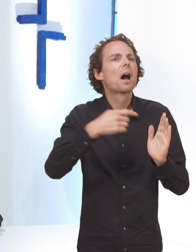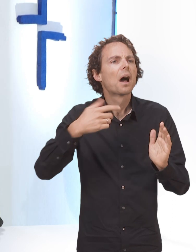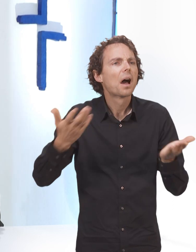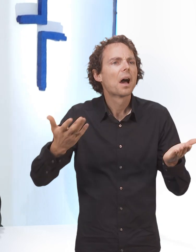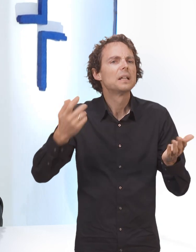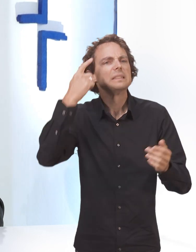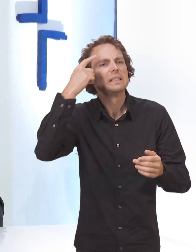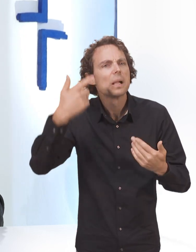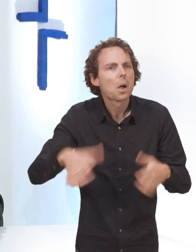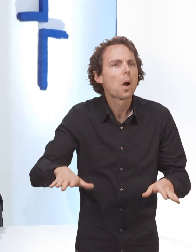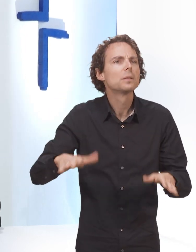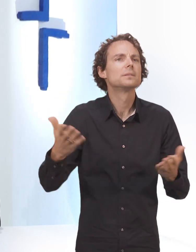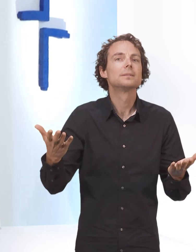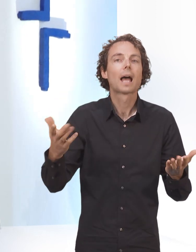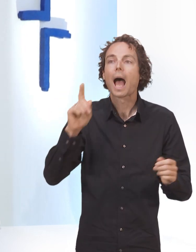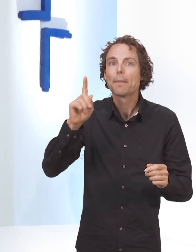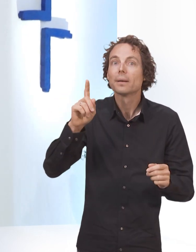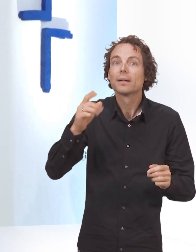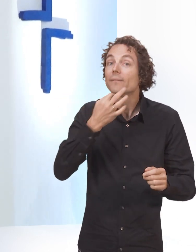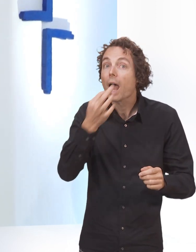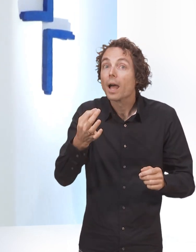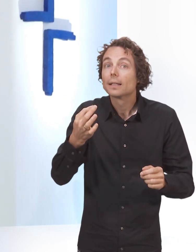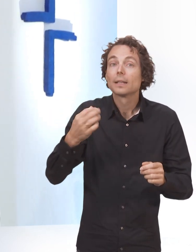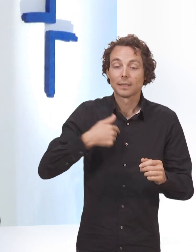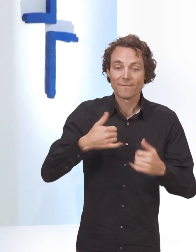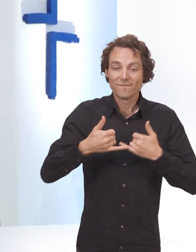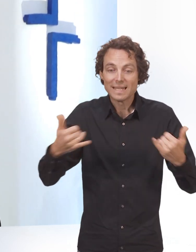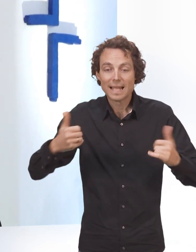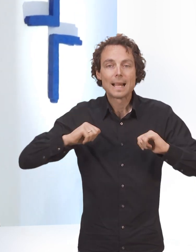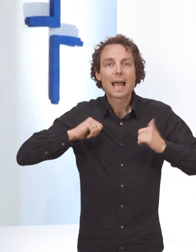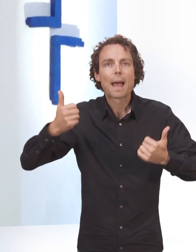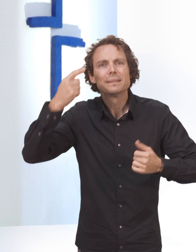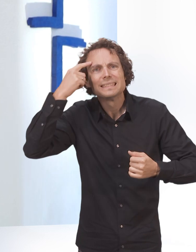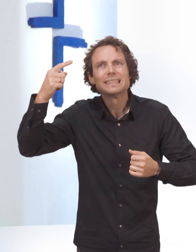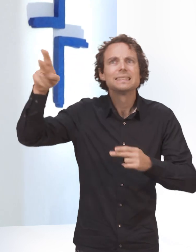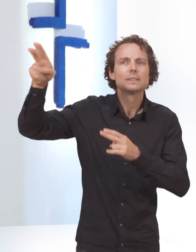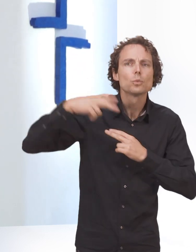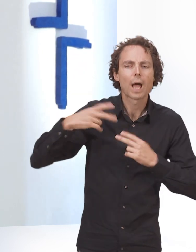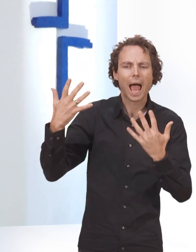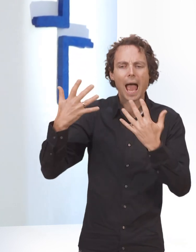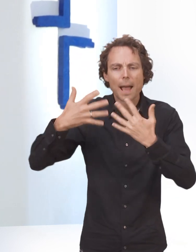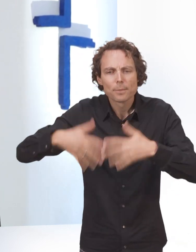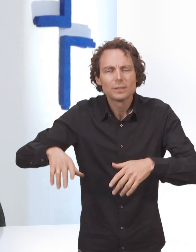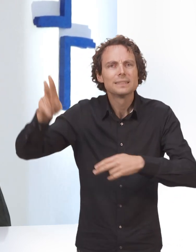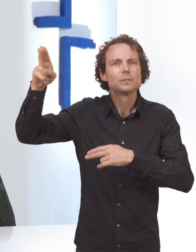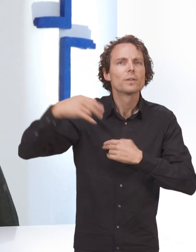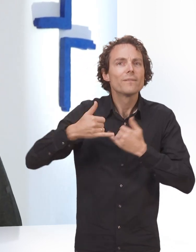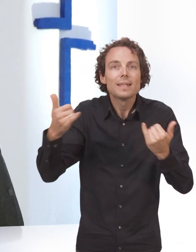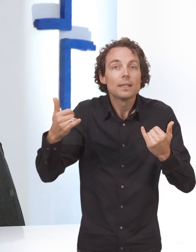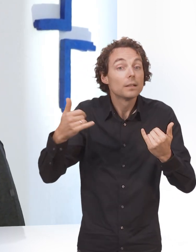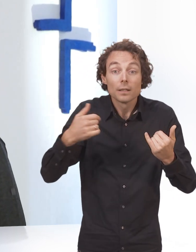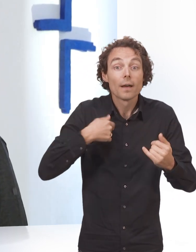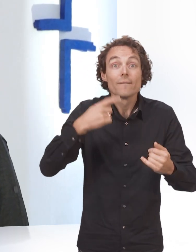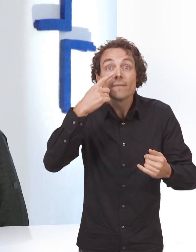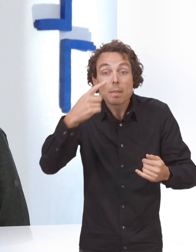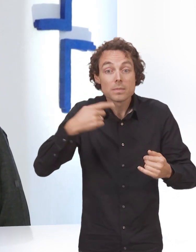doch, wie bekomme ich Sinn in mein Leben? Wie bekomme ich diese Lebensharmonie zurück? Je mehr ich mich Gottes